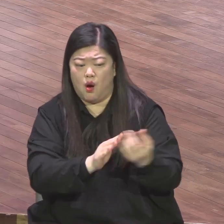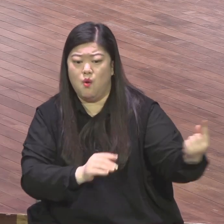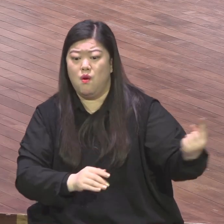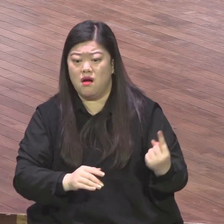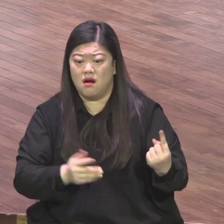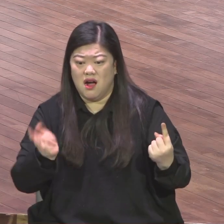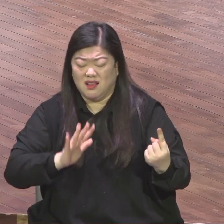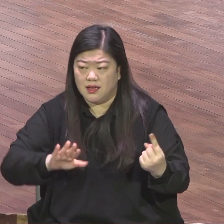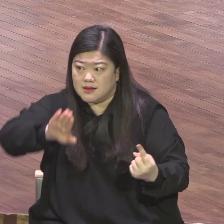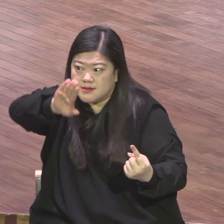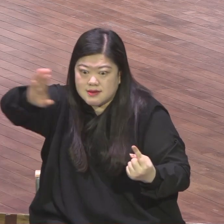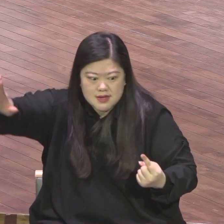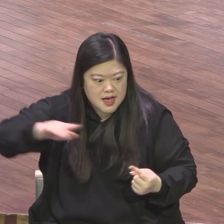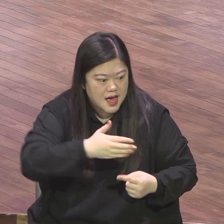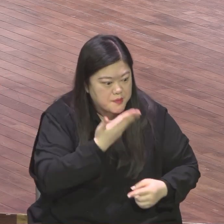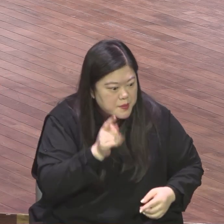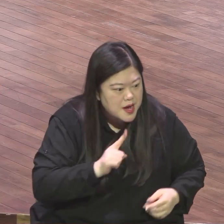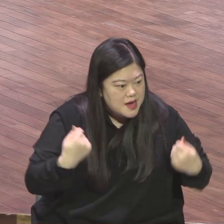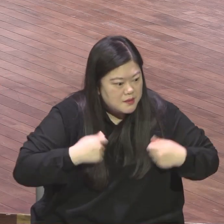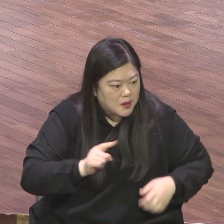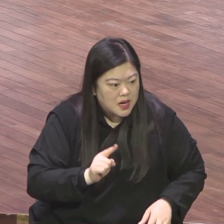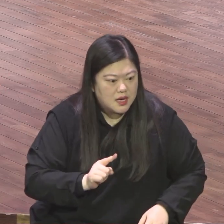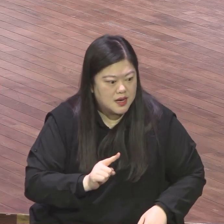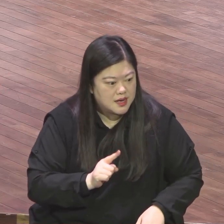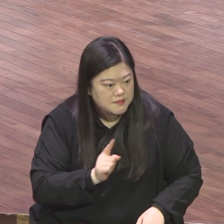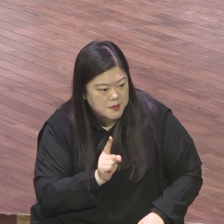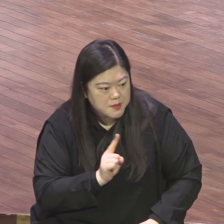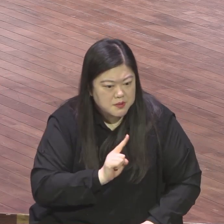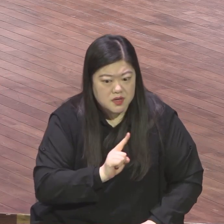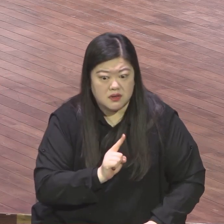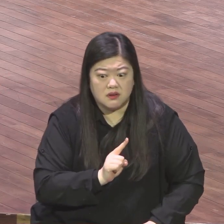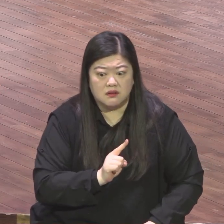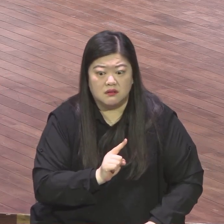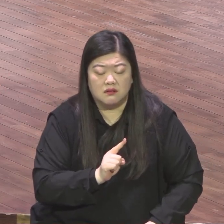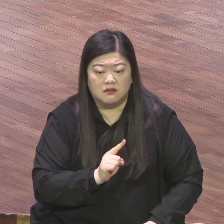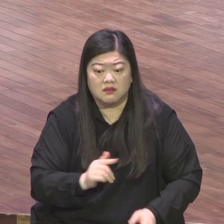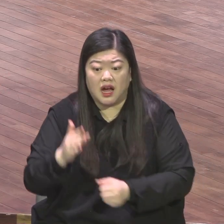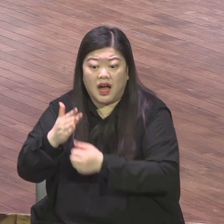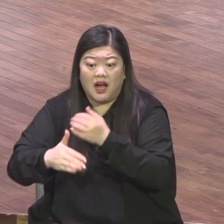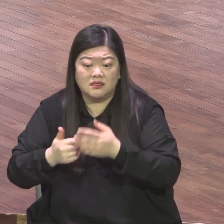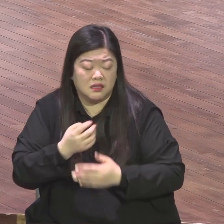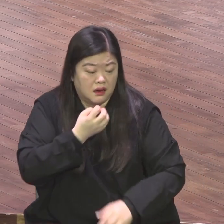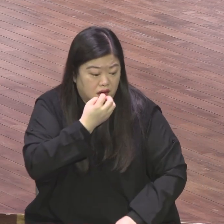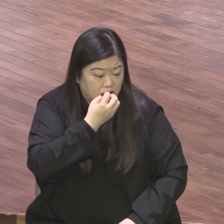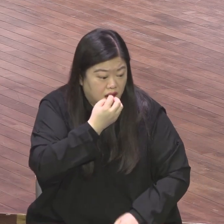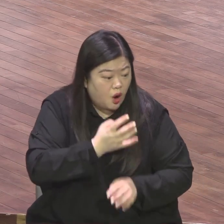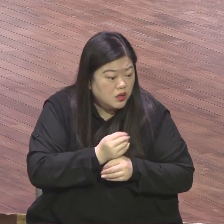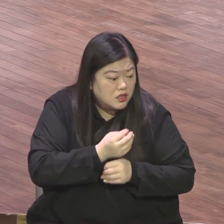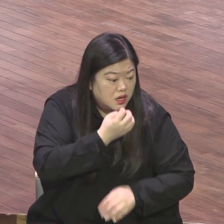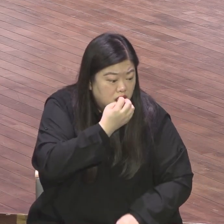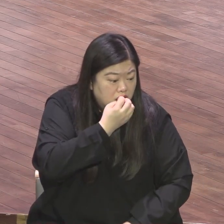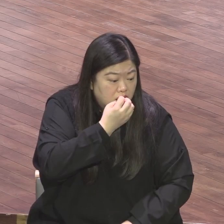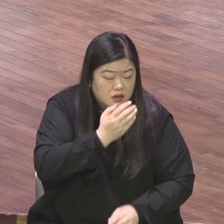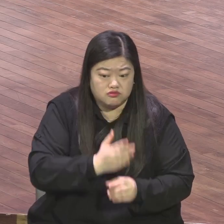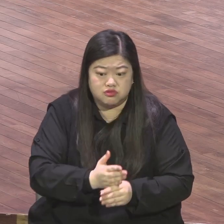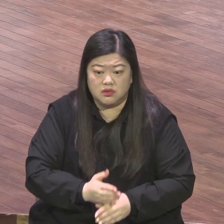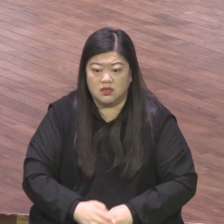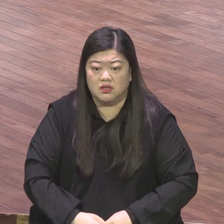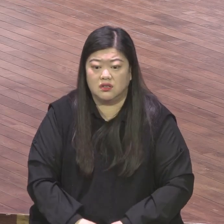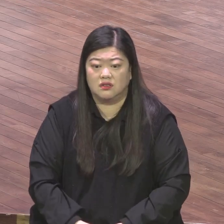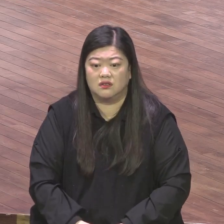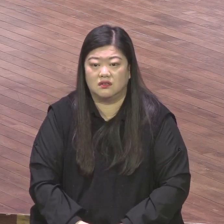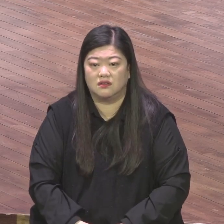제가 이걸 실제 체험하고 말씀드리지 않아요. 저 다 던져버렸어요. 심지어 완전 또라이지. 사업 그 잘 나가다가